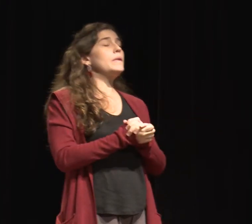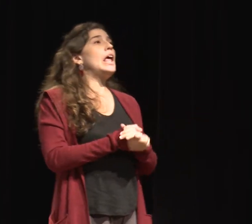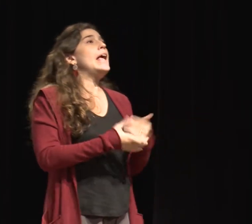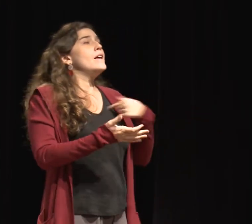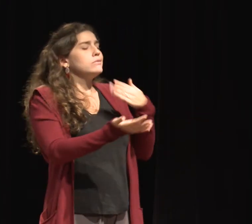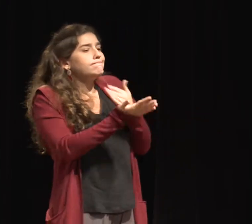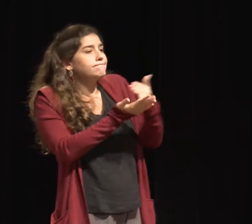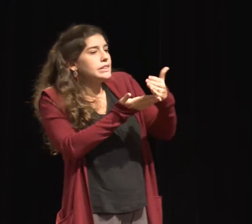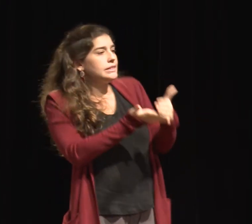perdendo o raciocínio. Vamos lá.